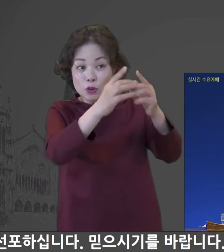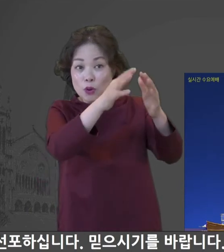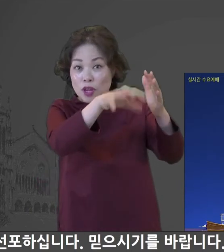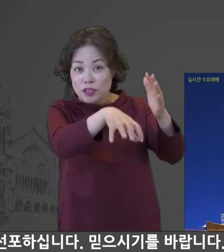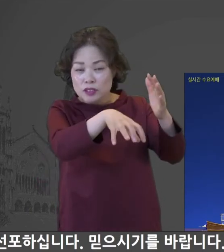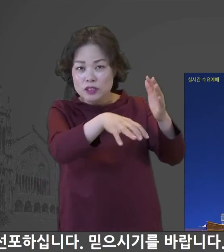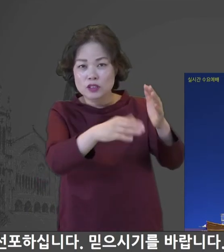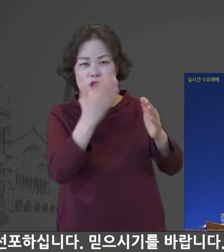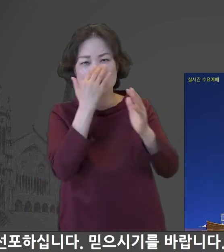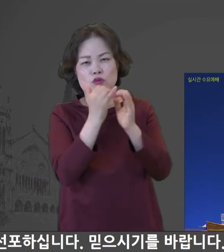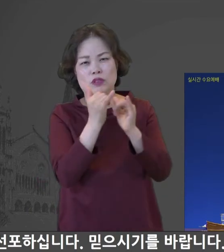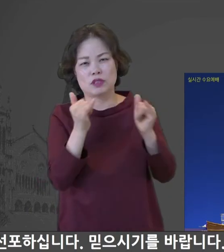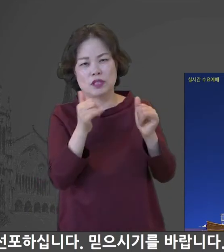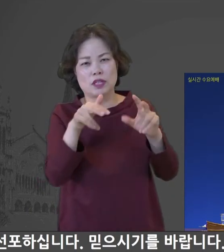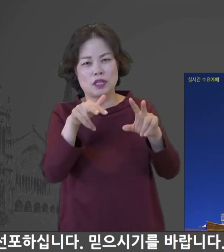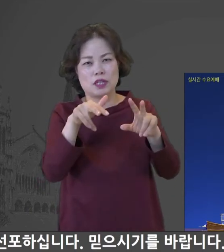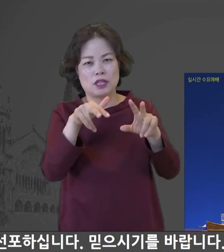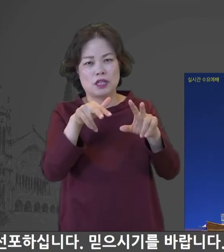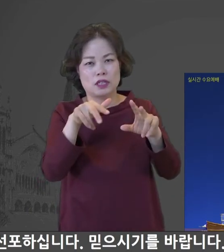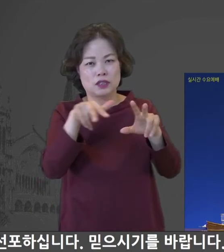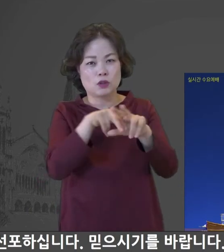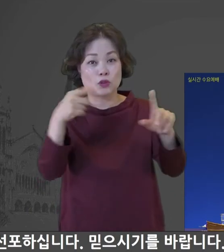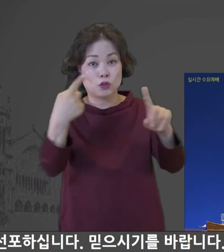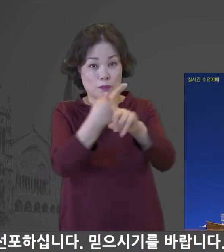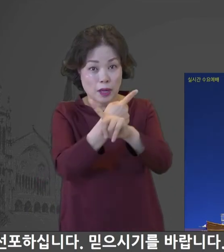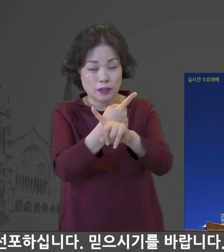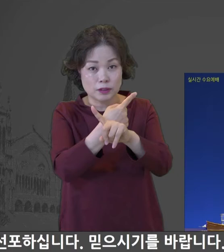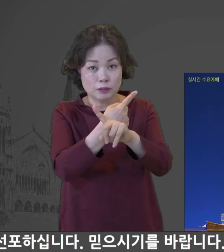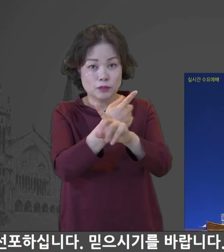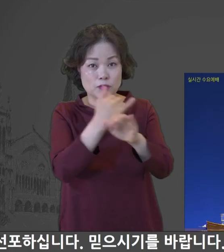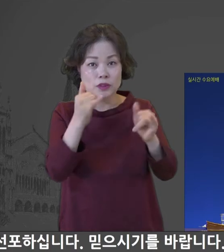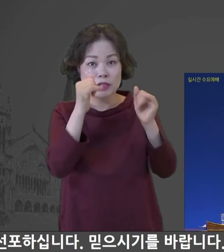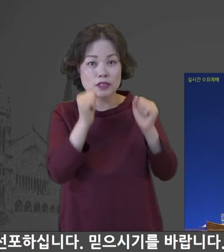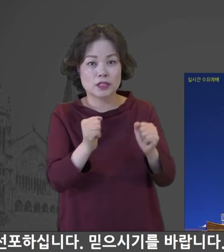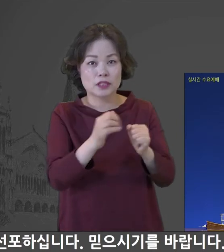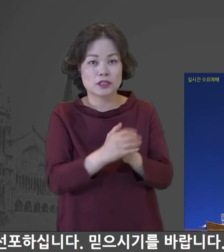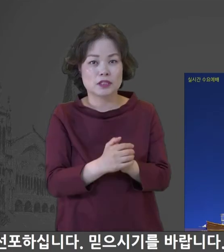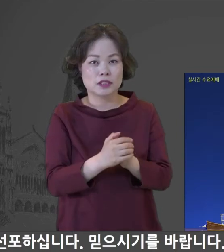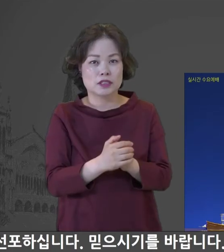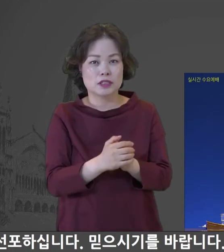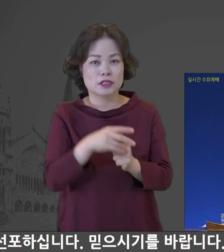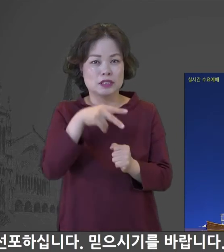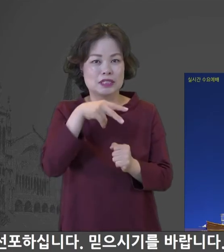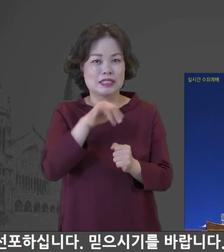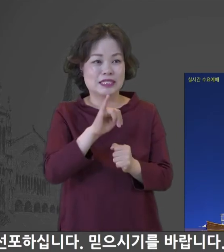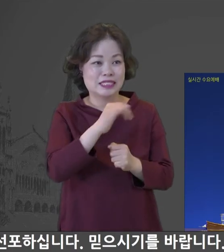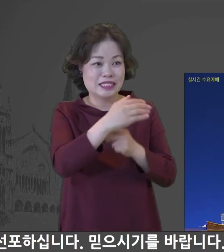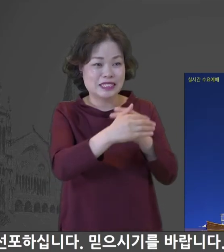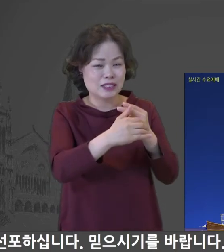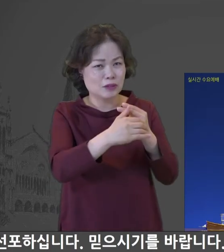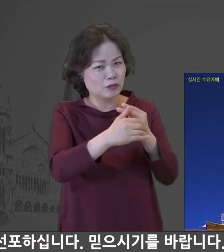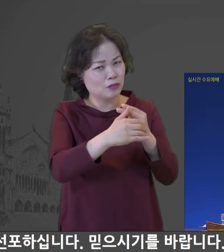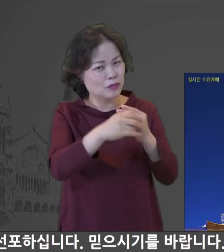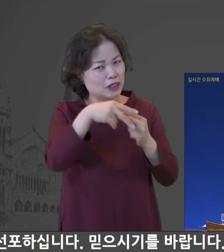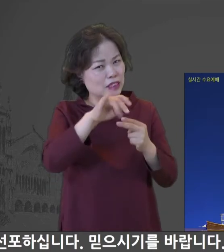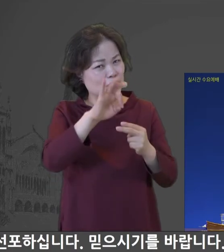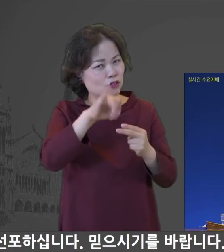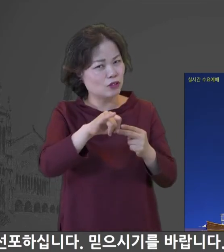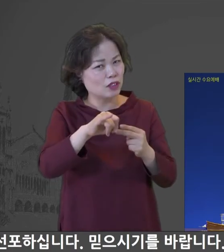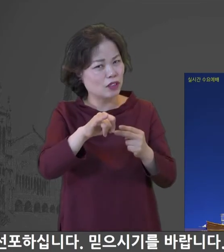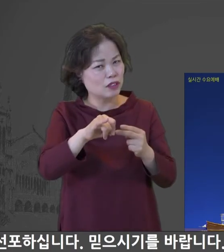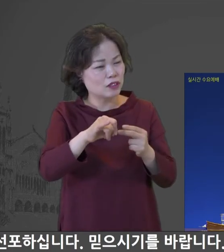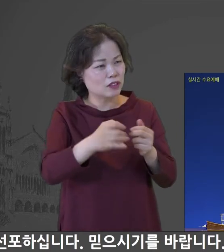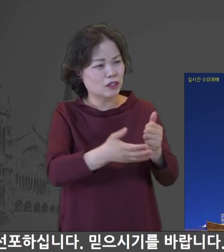그 유대인이었는데 기독교로 개종한 분이 오셨는데 약간 신유의 은사가, 그분이 좀 목사님이 있으시다고 그래서